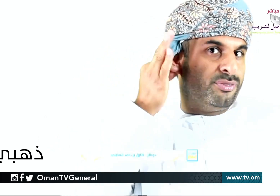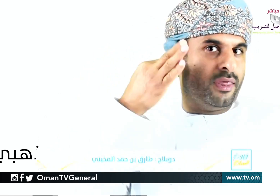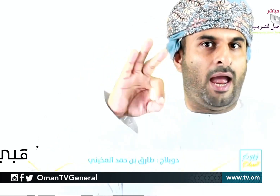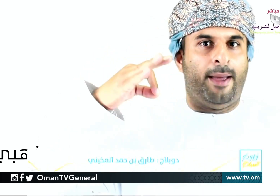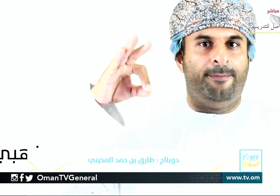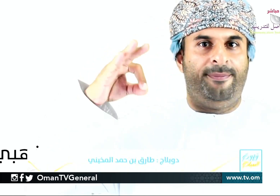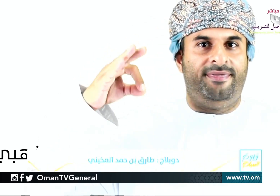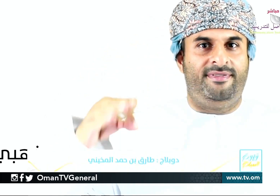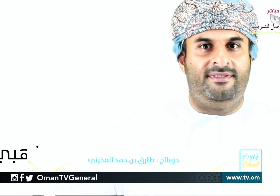ذهبي